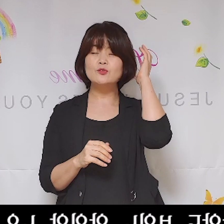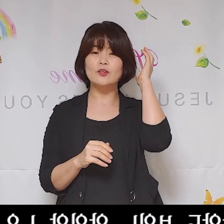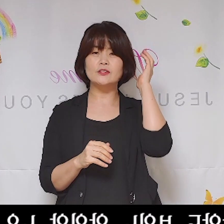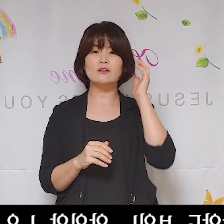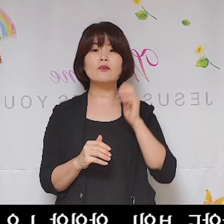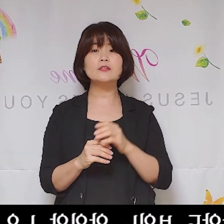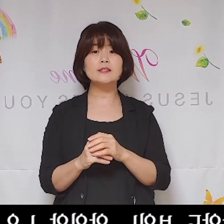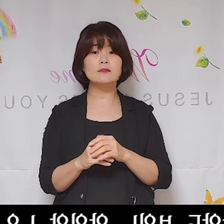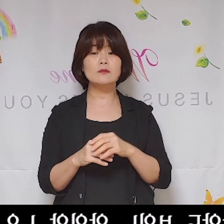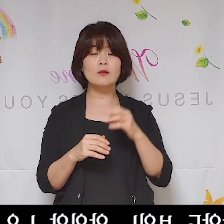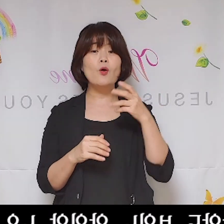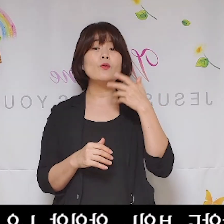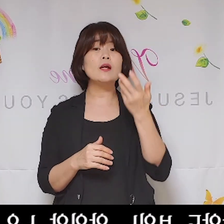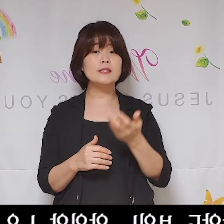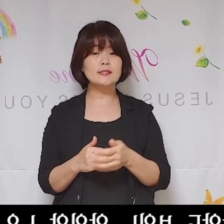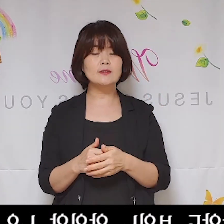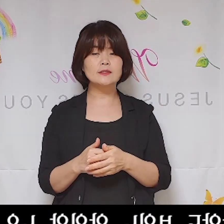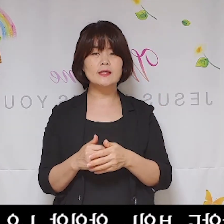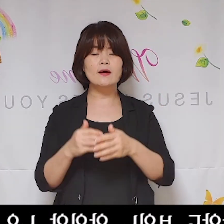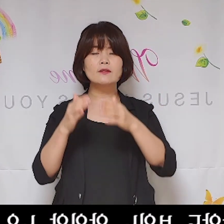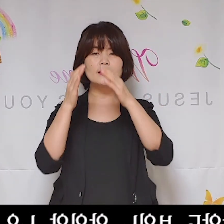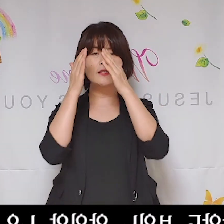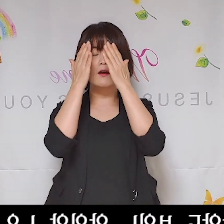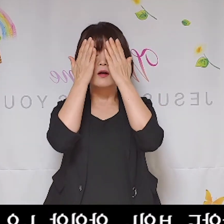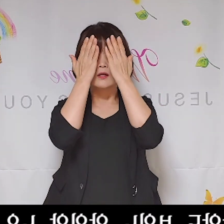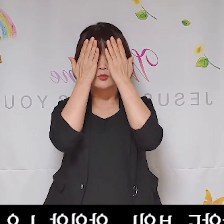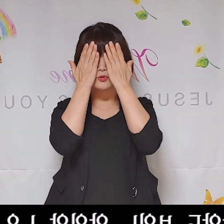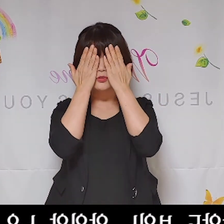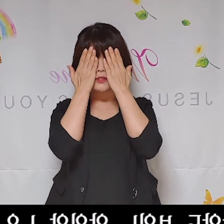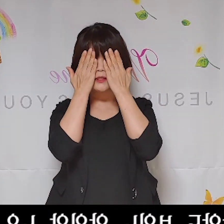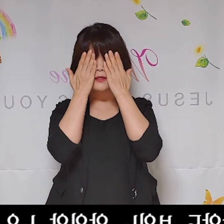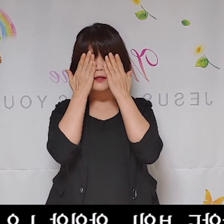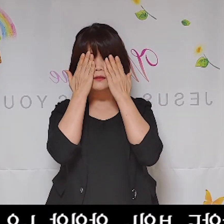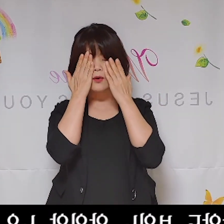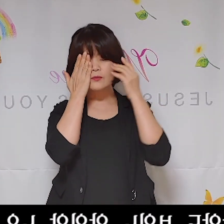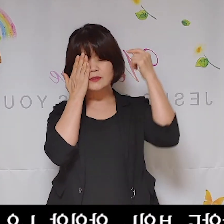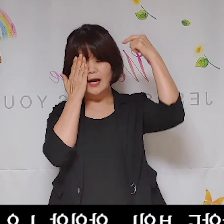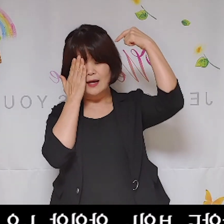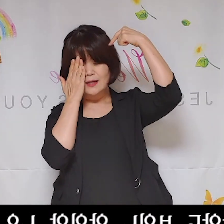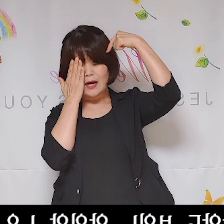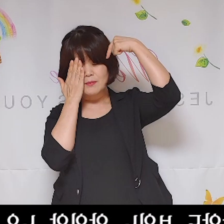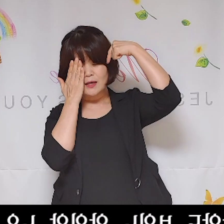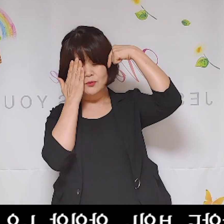거죠. 떠올라지는 거잖아요. 그래서 눈을 떠오르다, 감아도